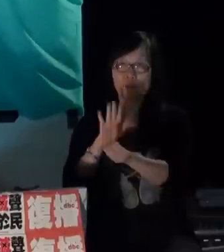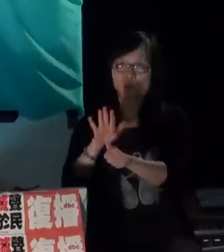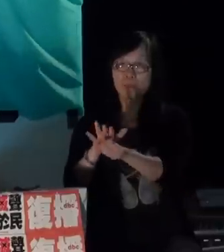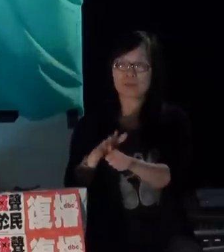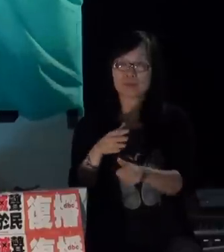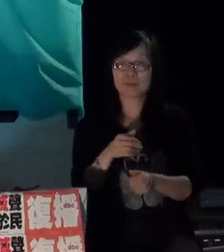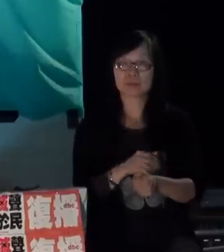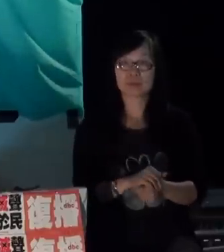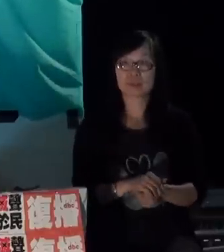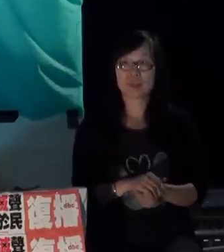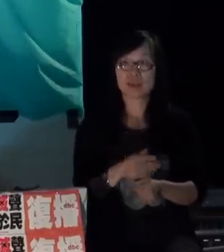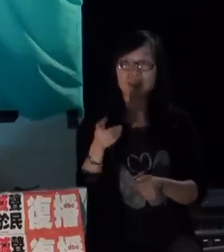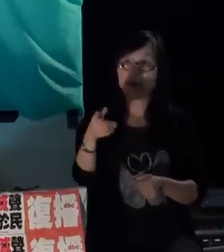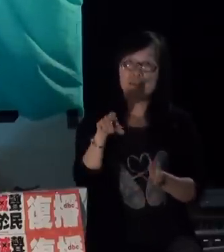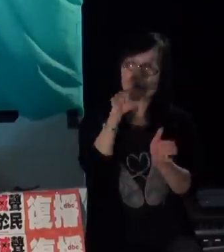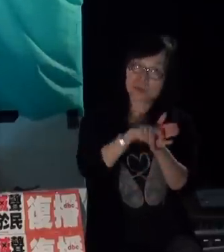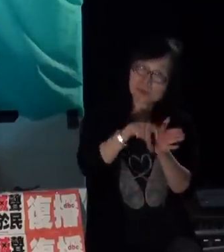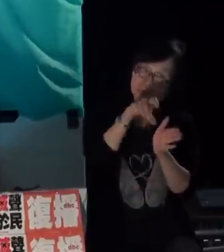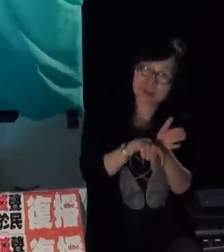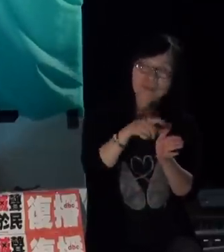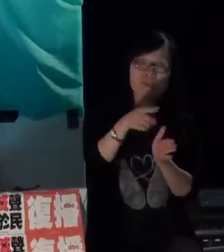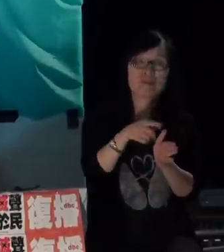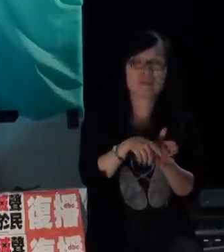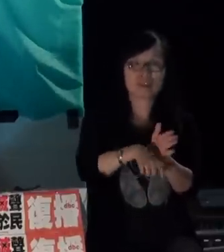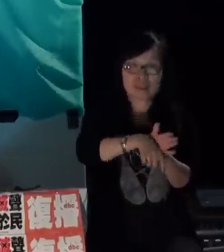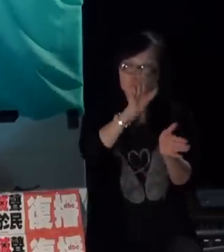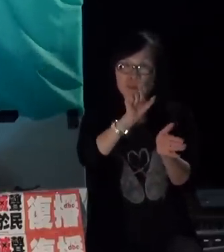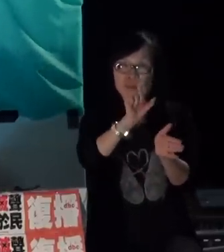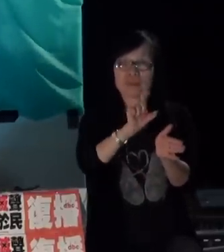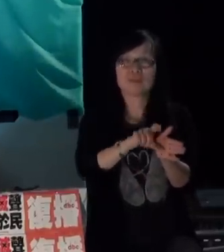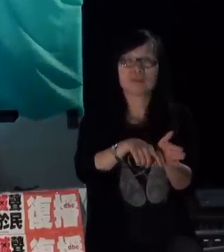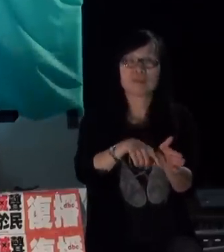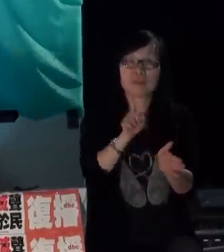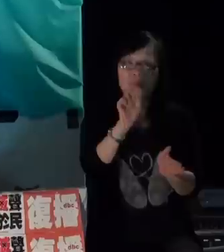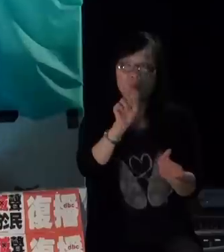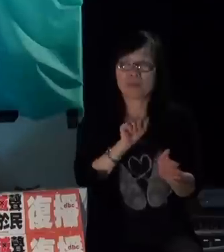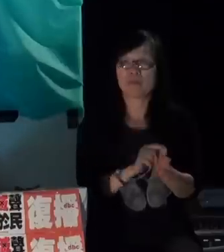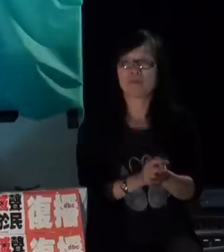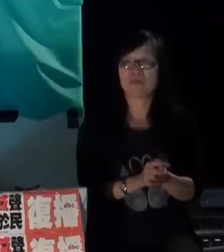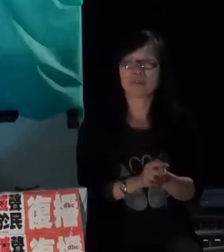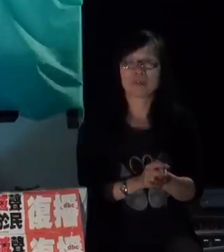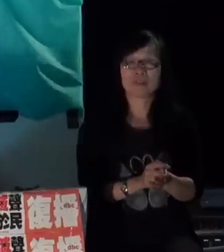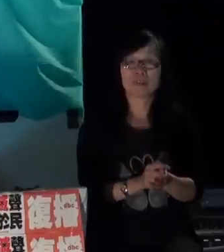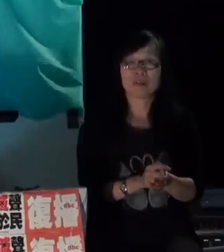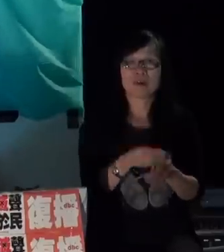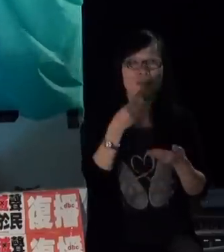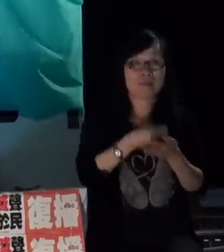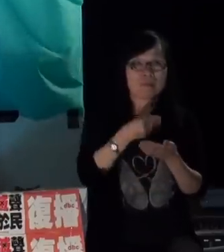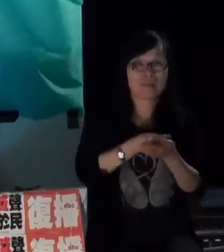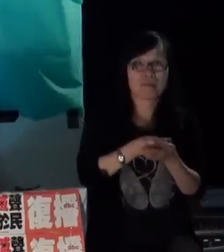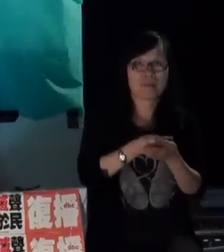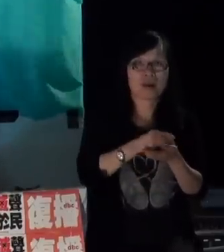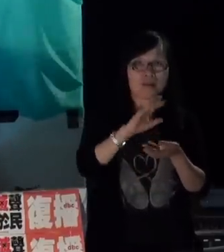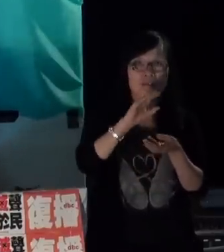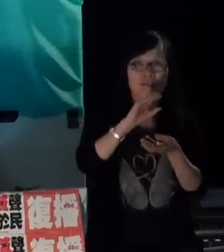你係咪想存錢嘅話，想攞錢啊？ 咁警訊啲騙案嘅， 不如買只